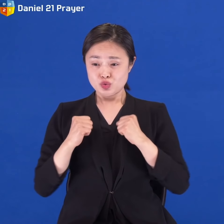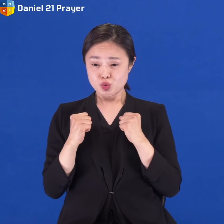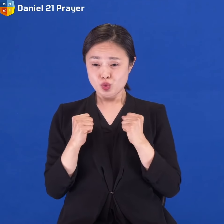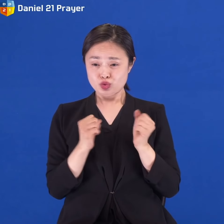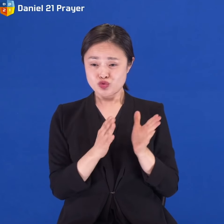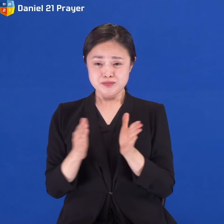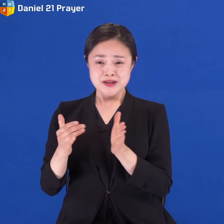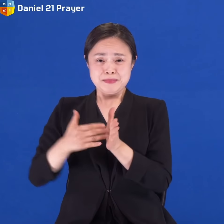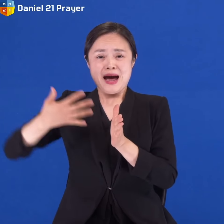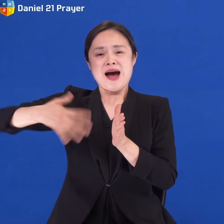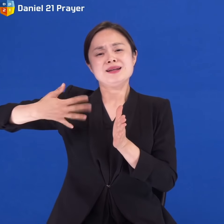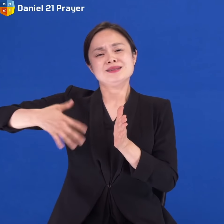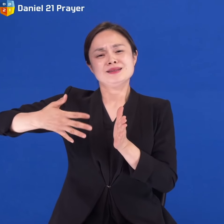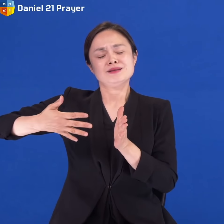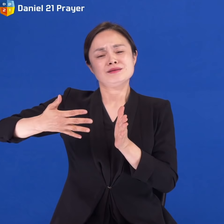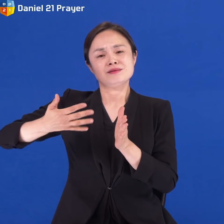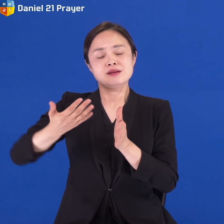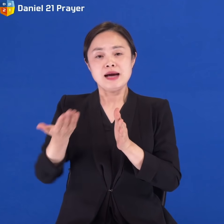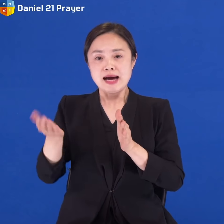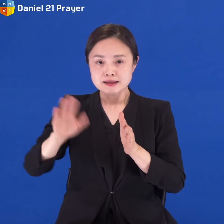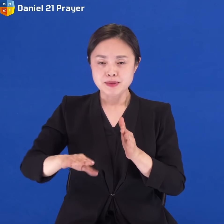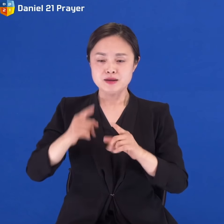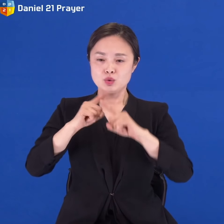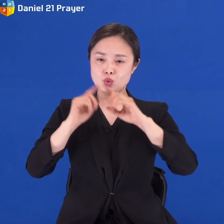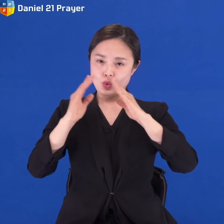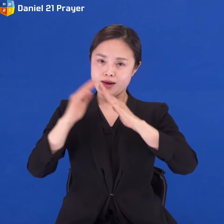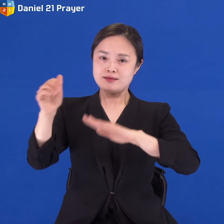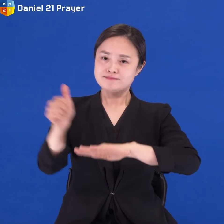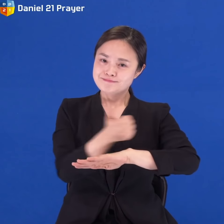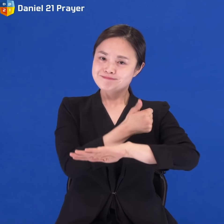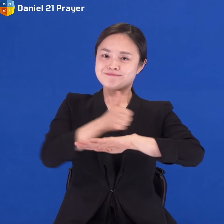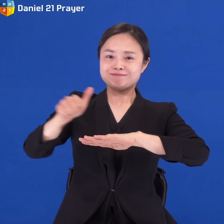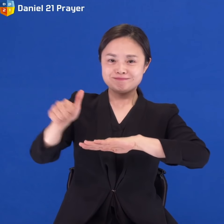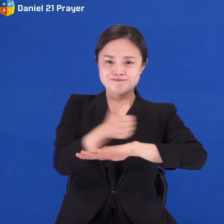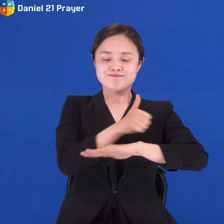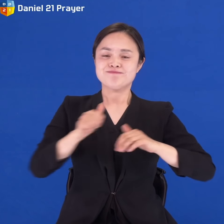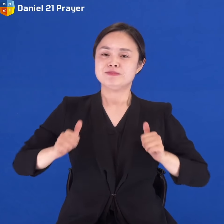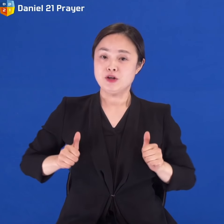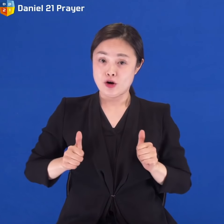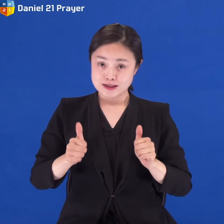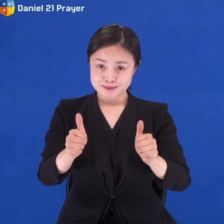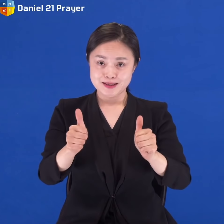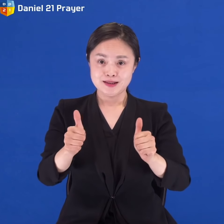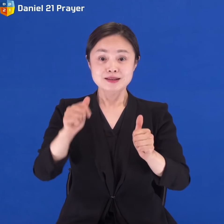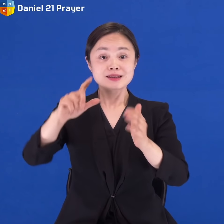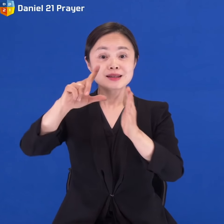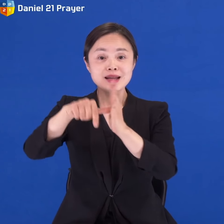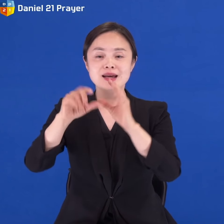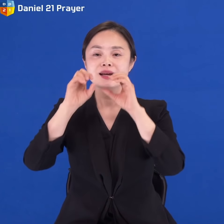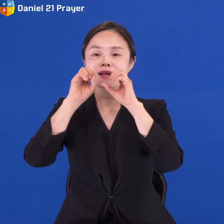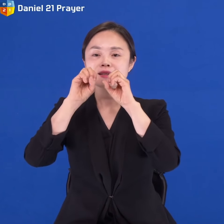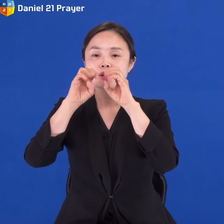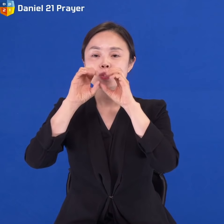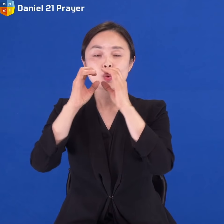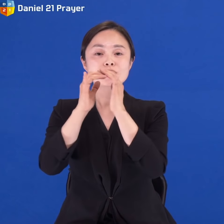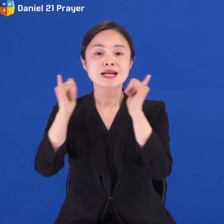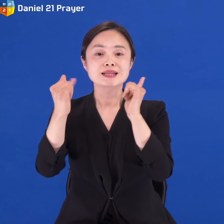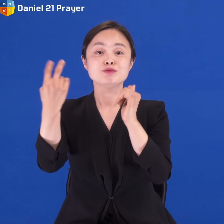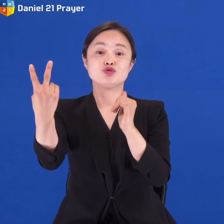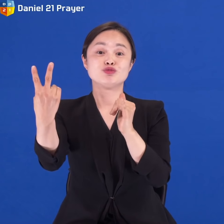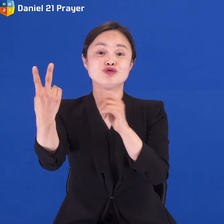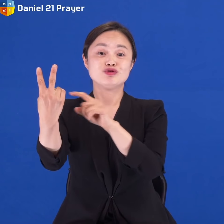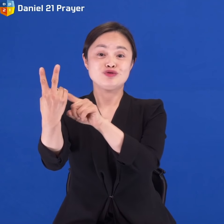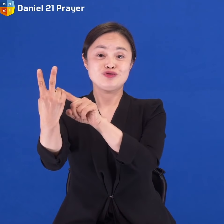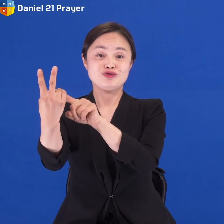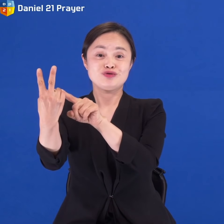갔습니다. 그러더니 그 전도사님 훈련받고 계신 두 분이 양쪽 어깨를 잡고 저에게